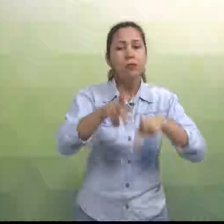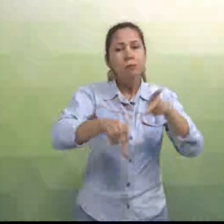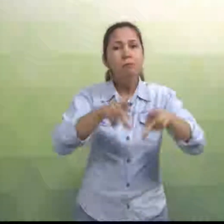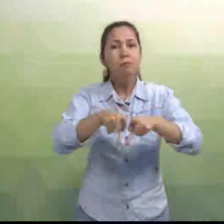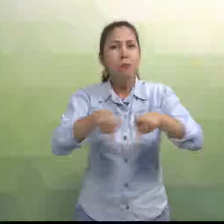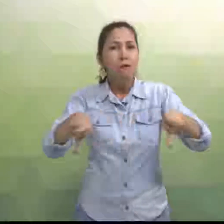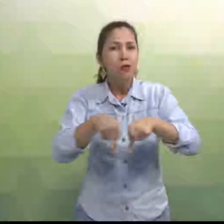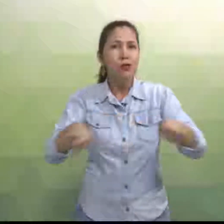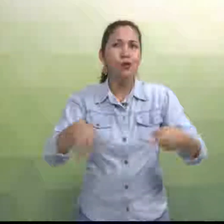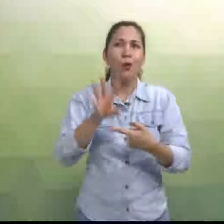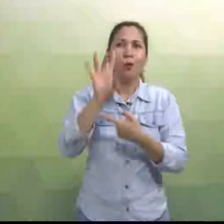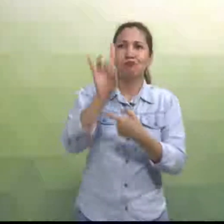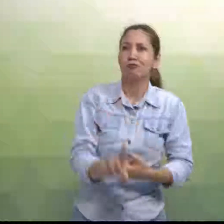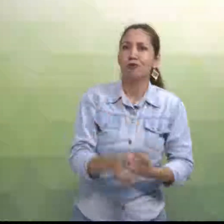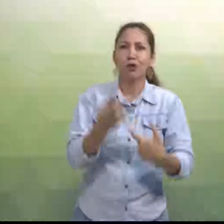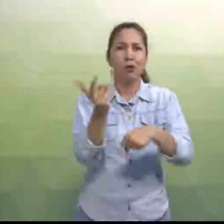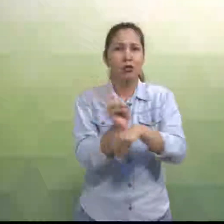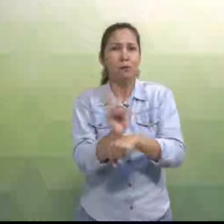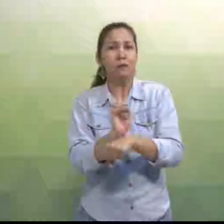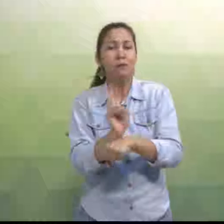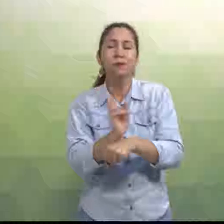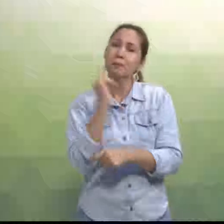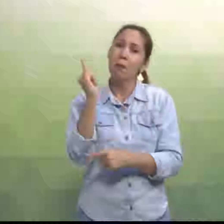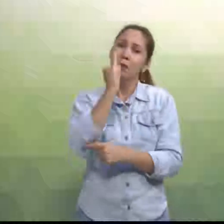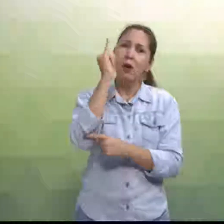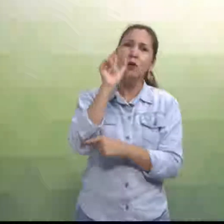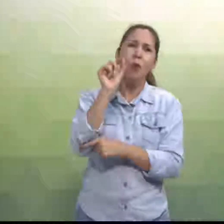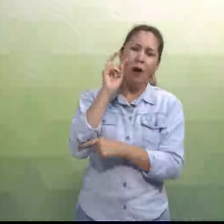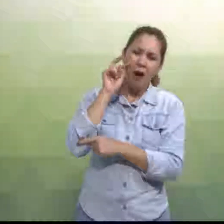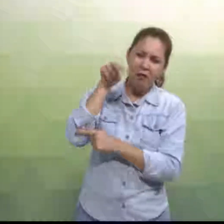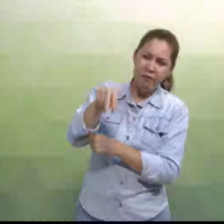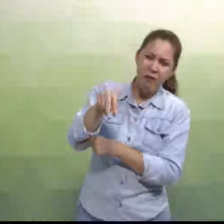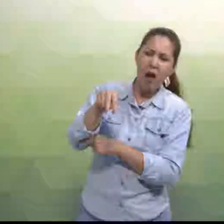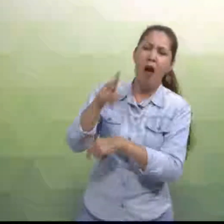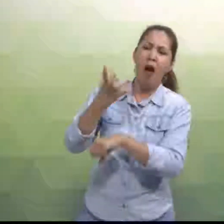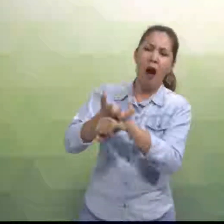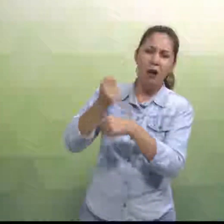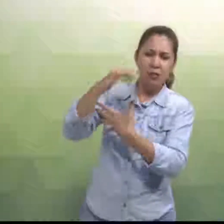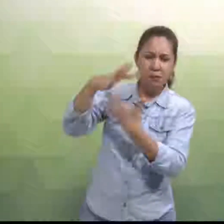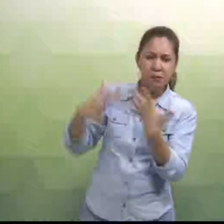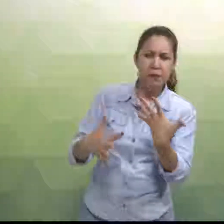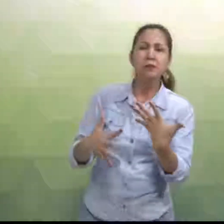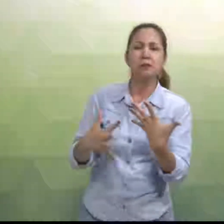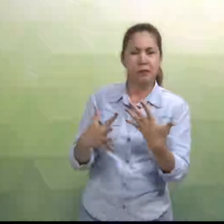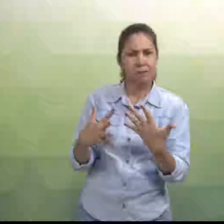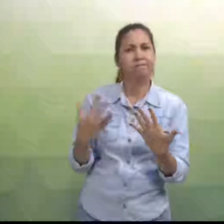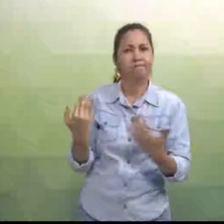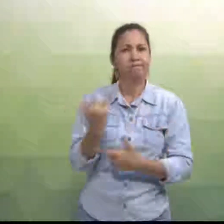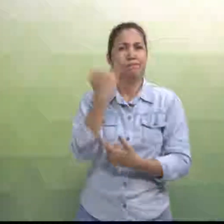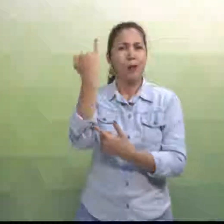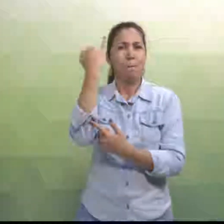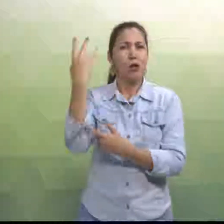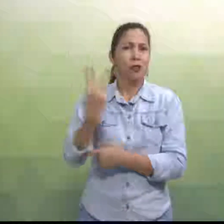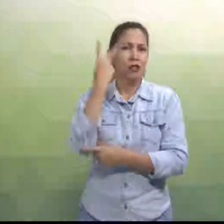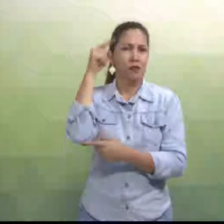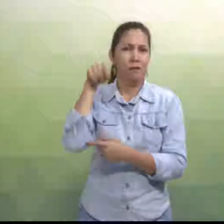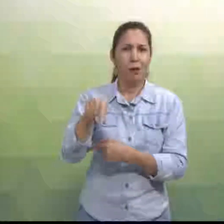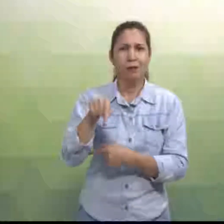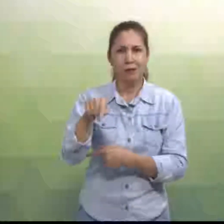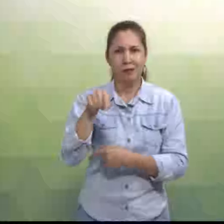Todos os professores, diretores, supervisores devem ter uma visão e valorizar a língua de sinais